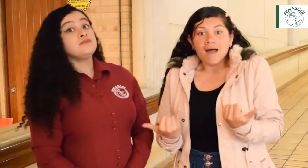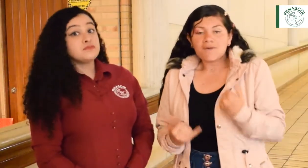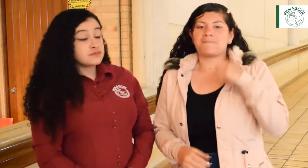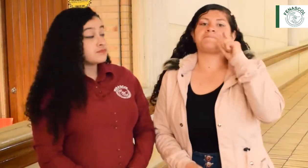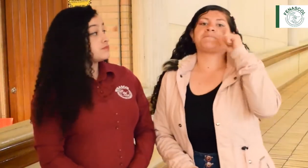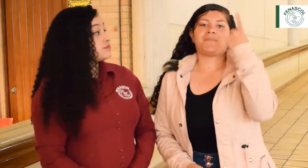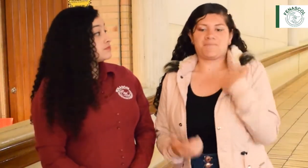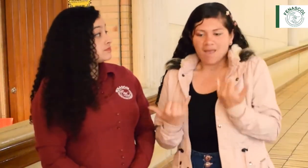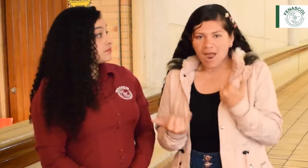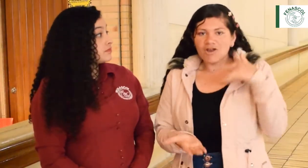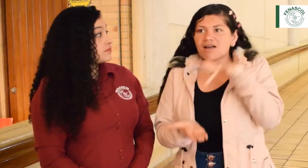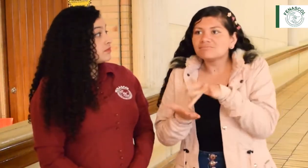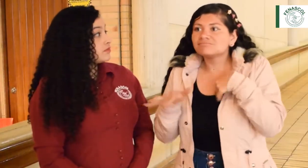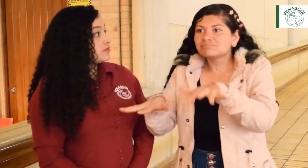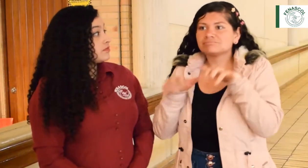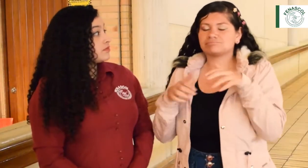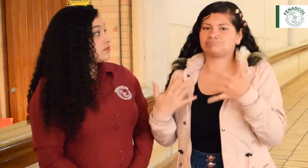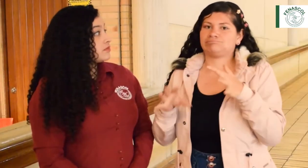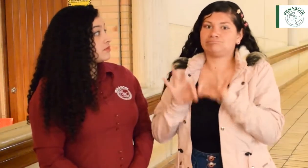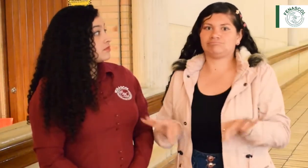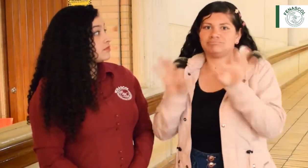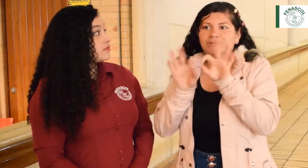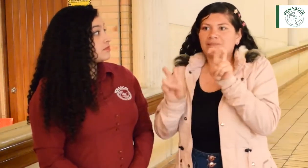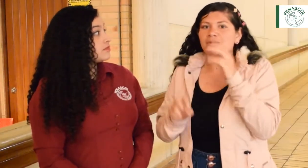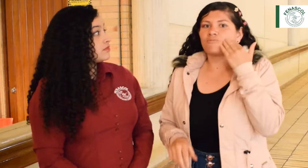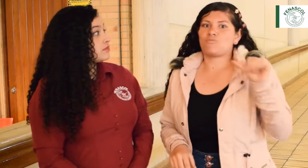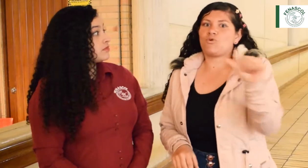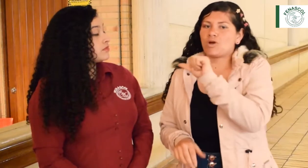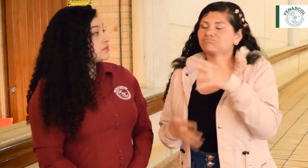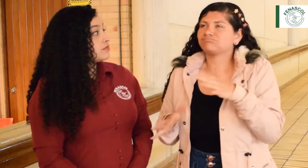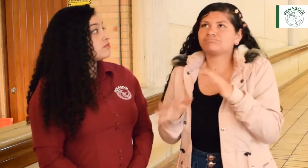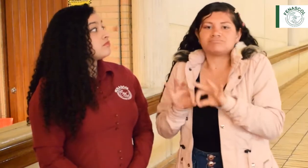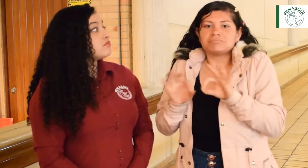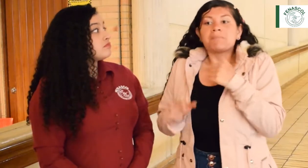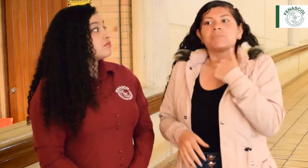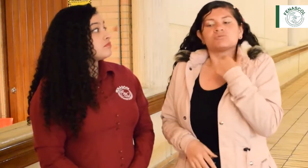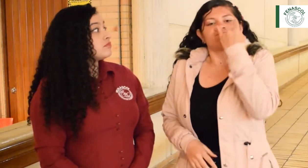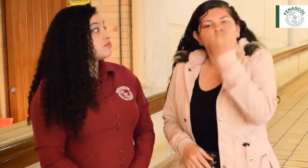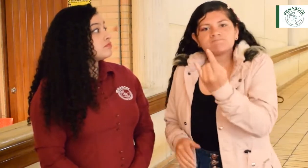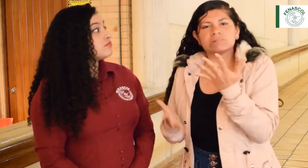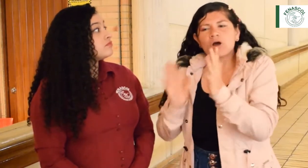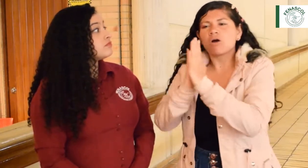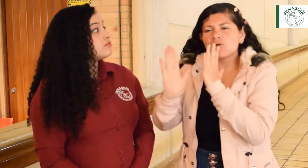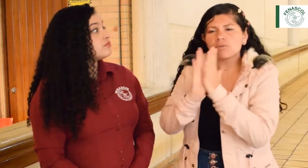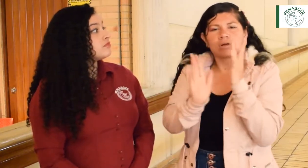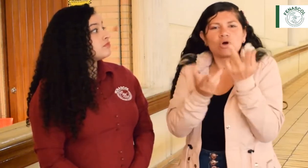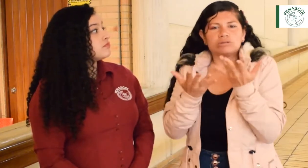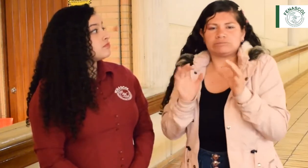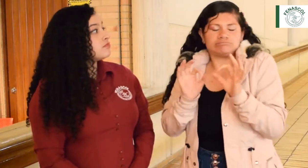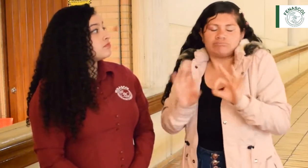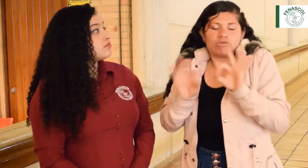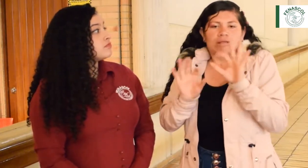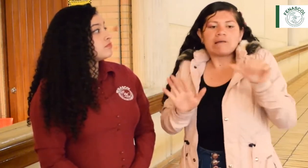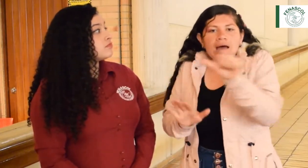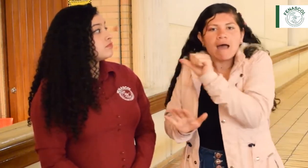antes Esta es mi primera vez esta es mi primera experiencia como asistente ha sido muy interesante todo el tema